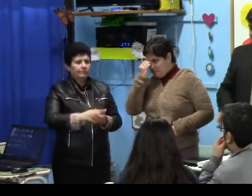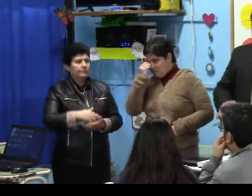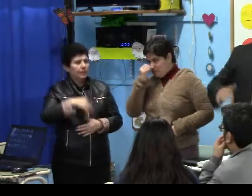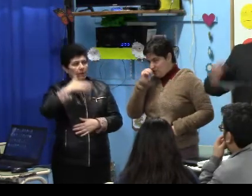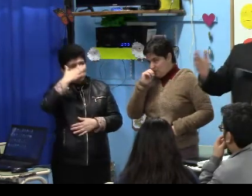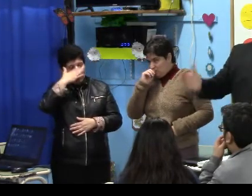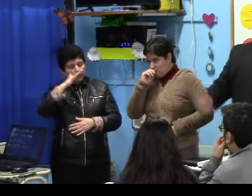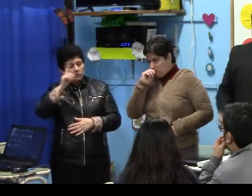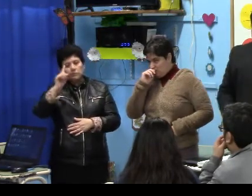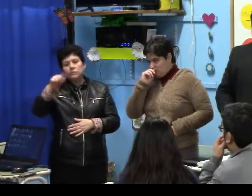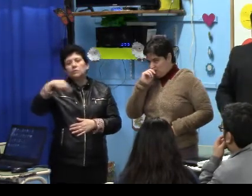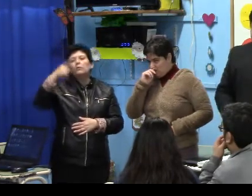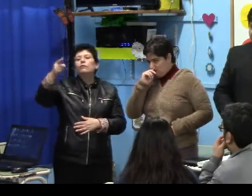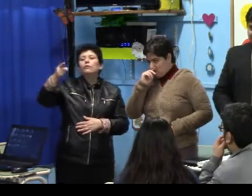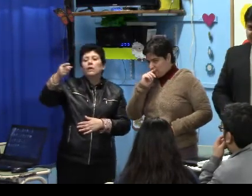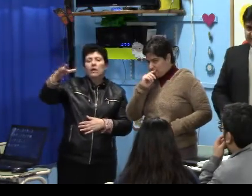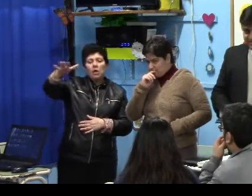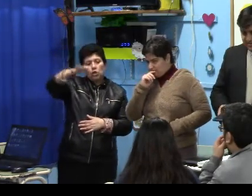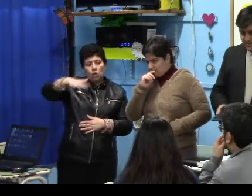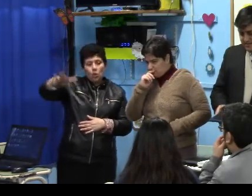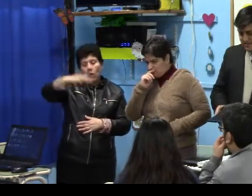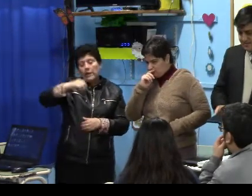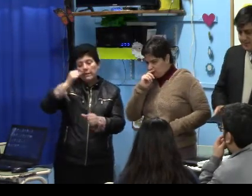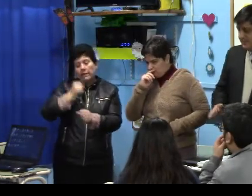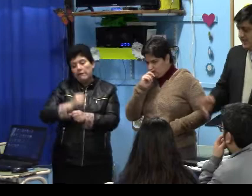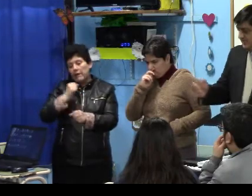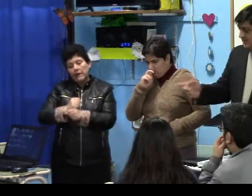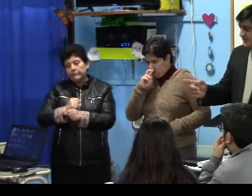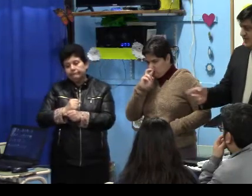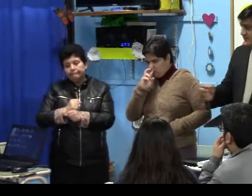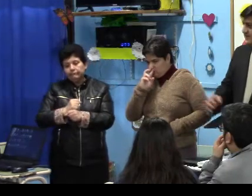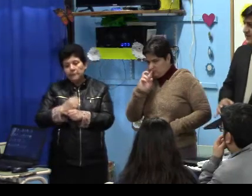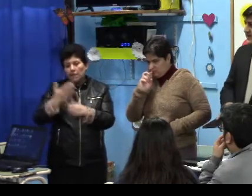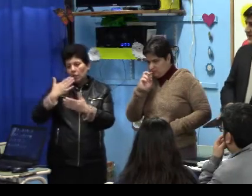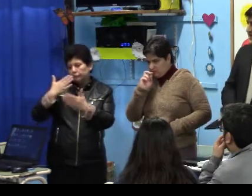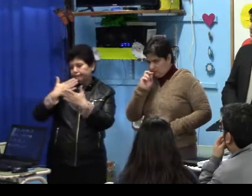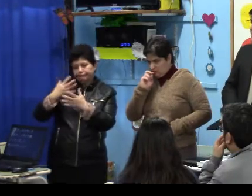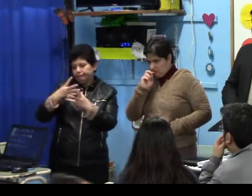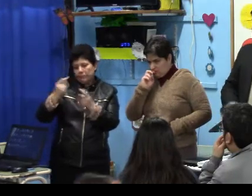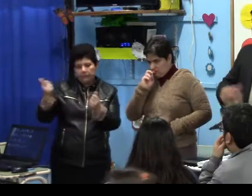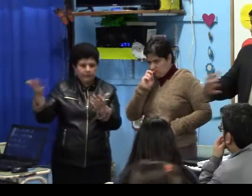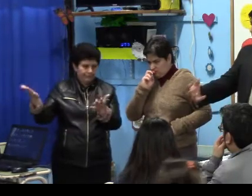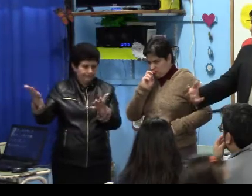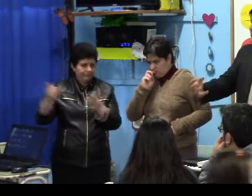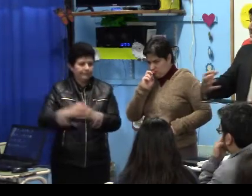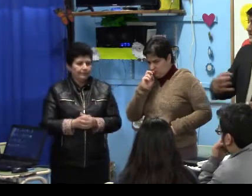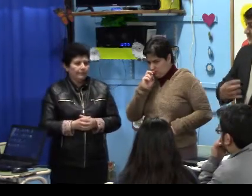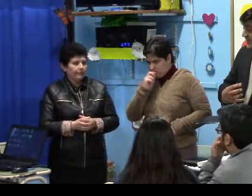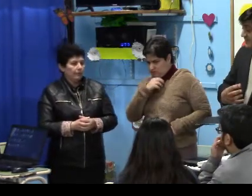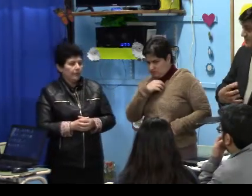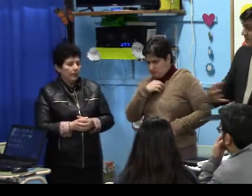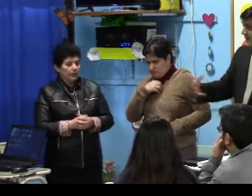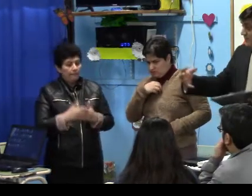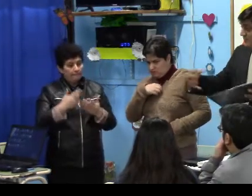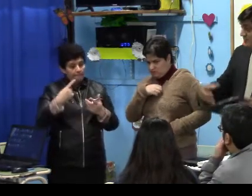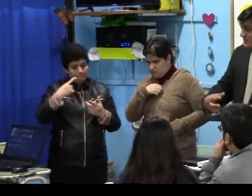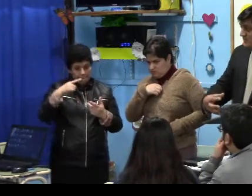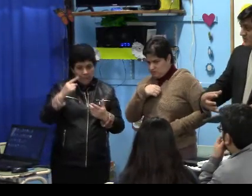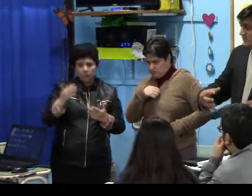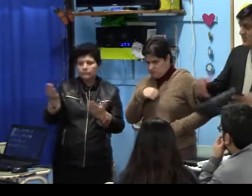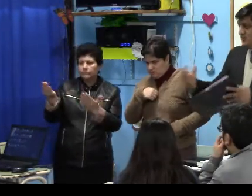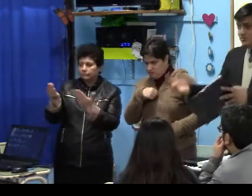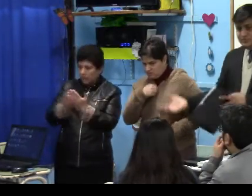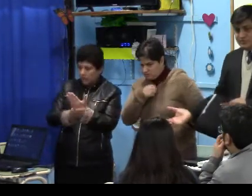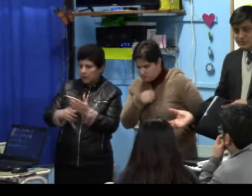y yo perdí contacto con esa gente. Pero existe la posibilidad de unir ministerios para